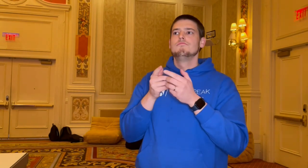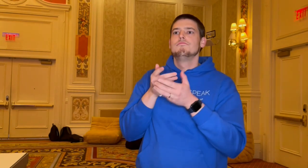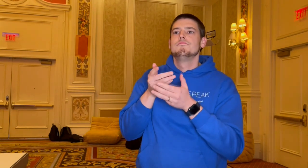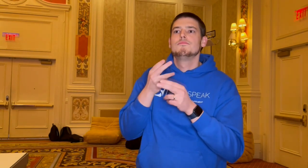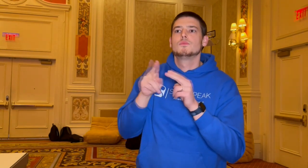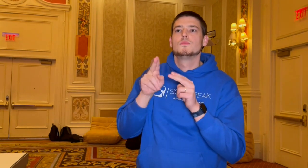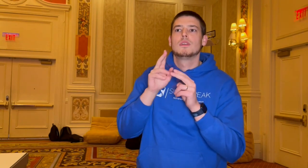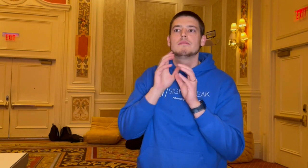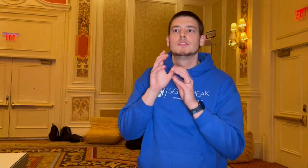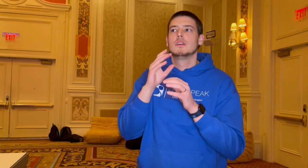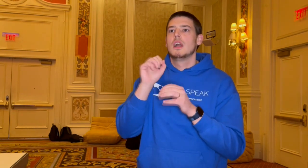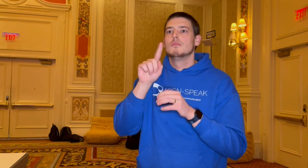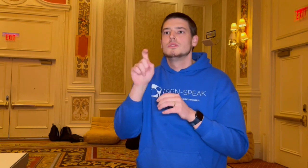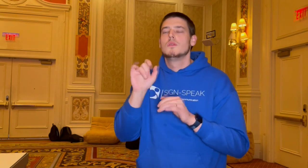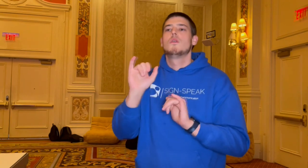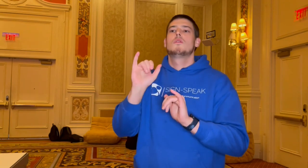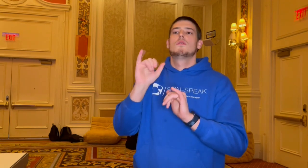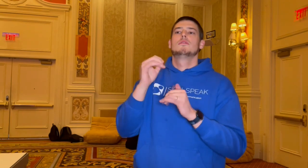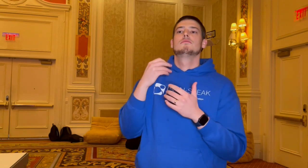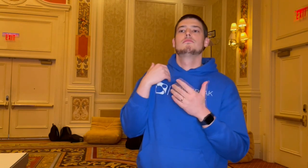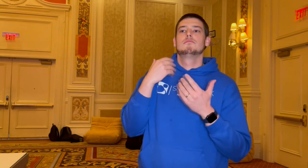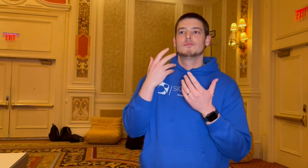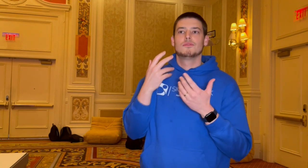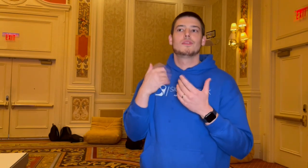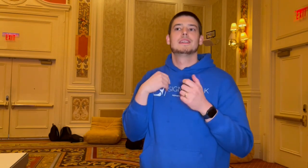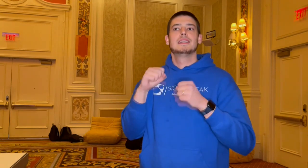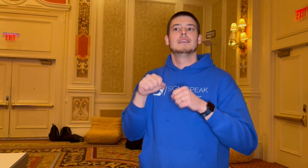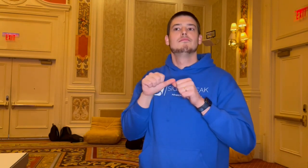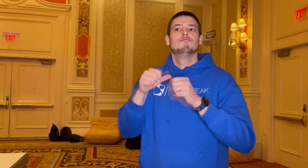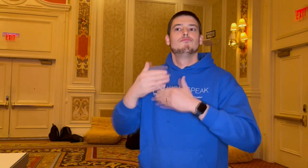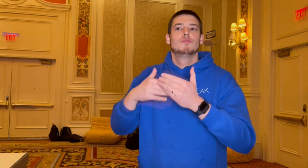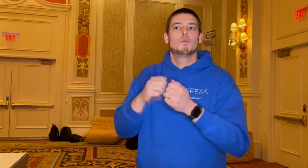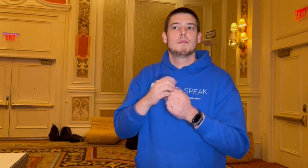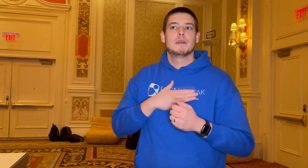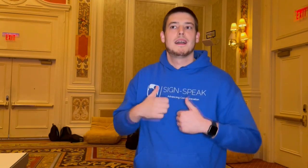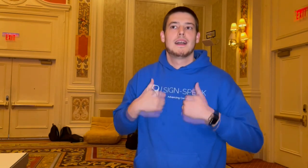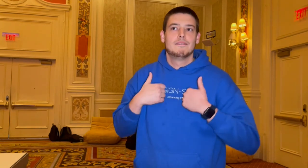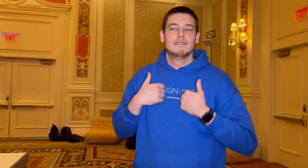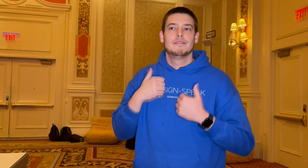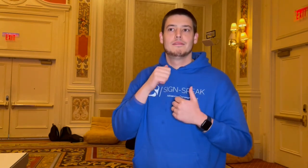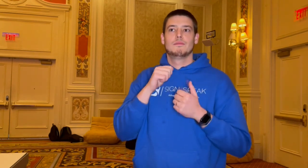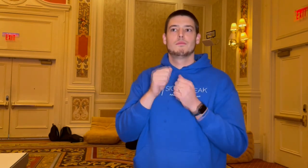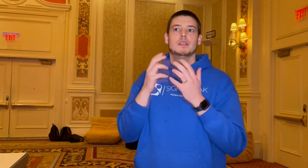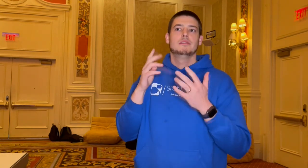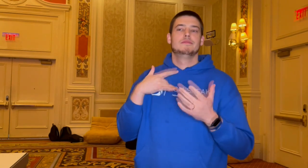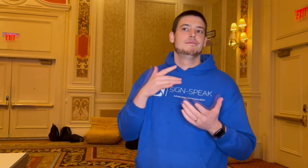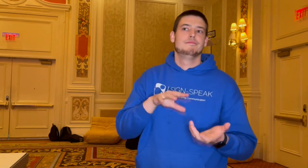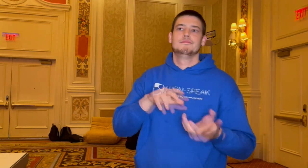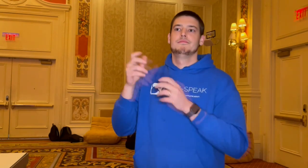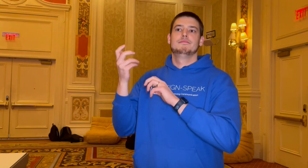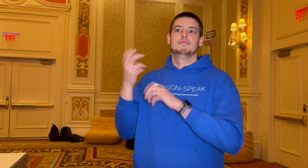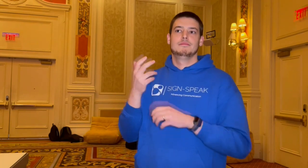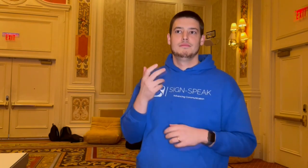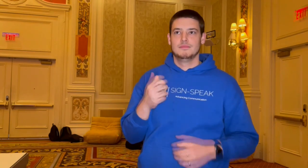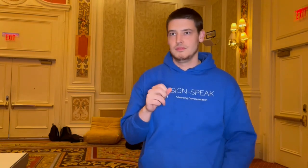para poder comunicarme con la persona que estoy hablando y eso me ayuda mucho en mi vida, se me hace más fácil.